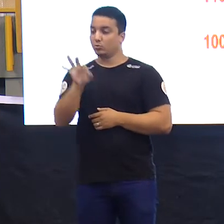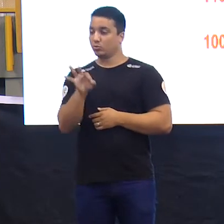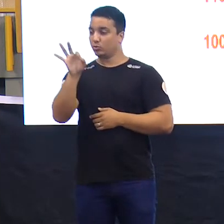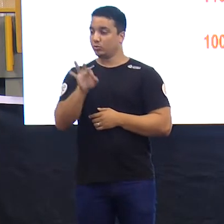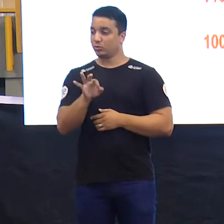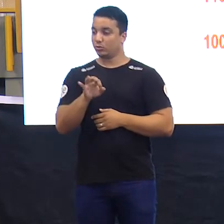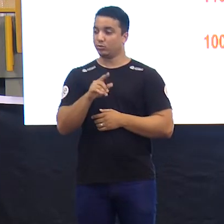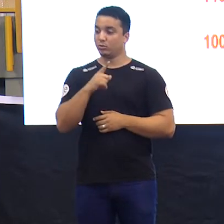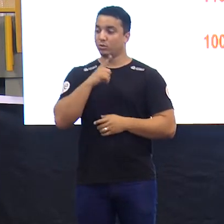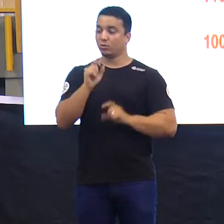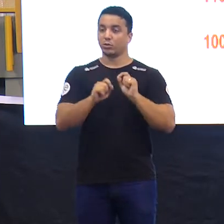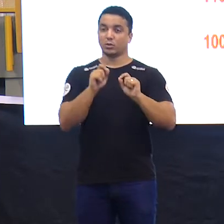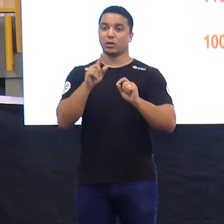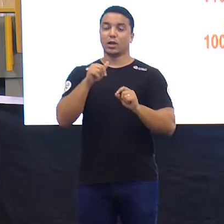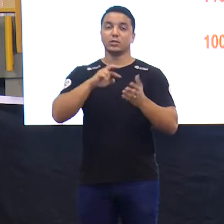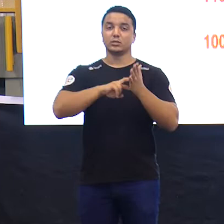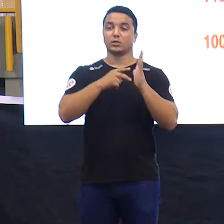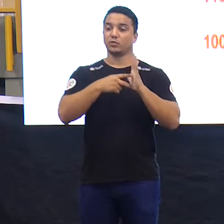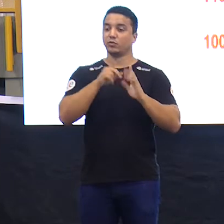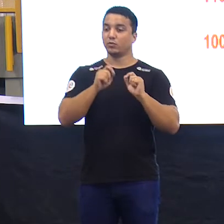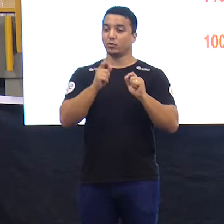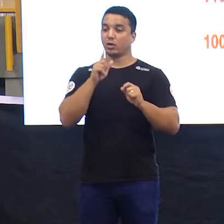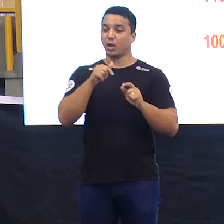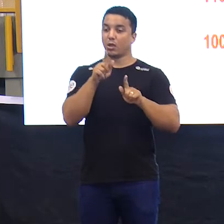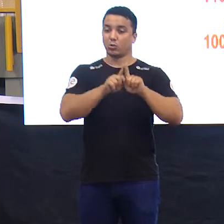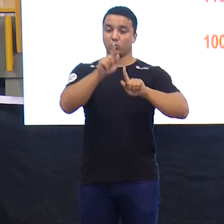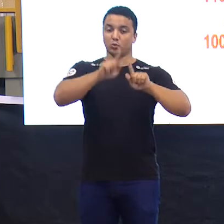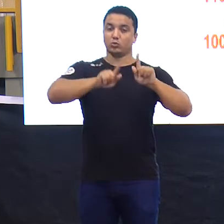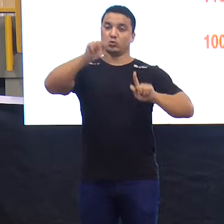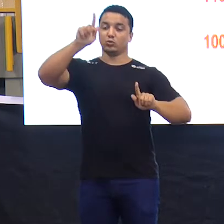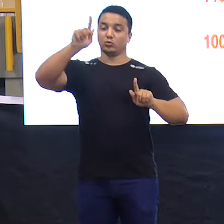145% do que ele valia, significa que ele cresceu